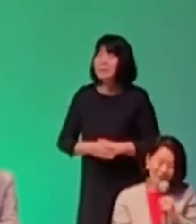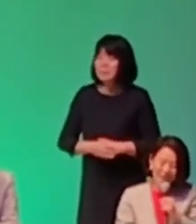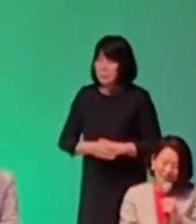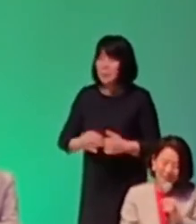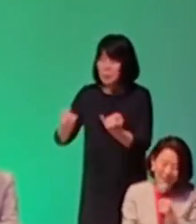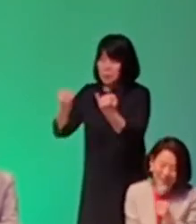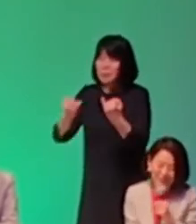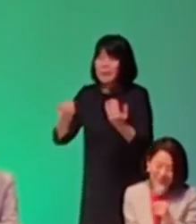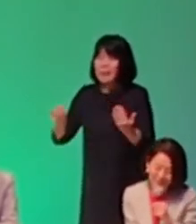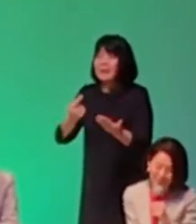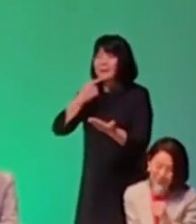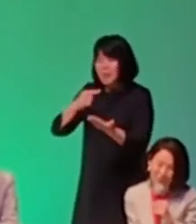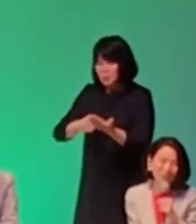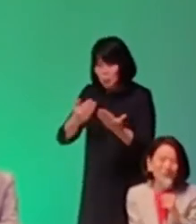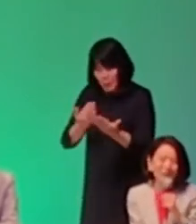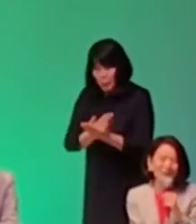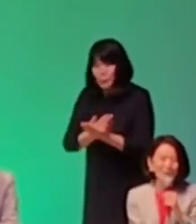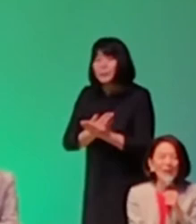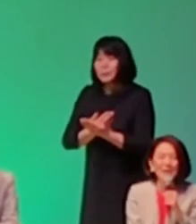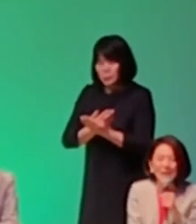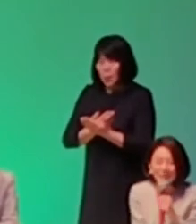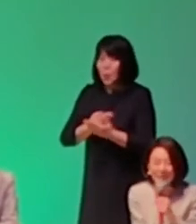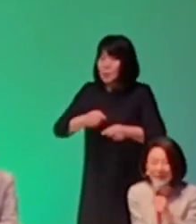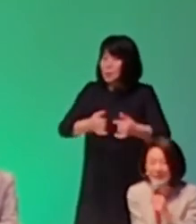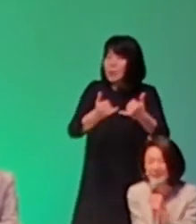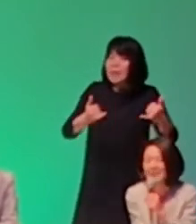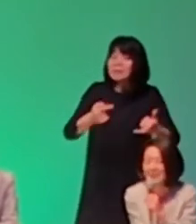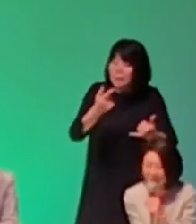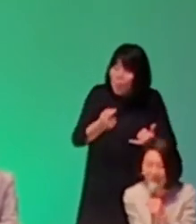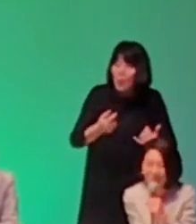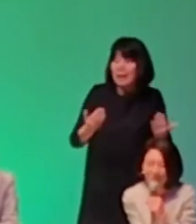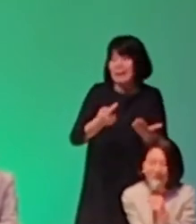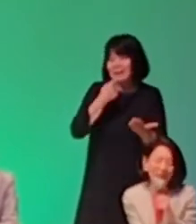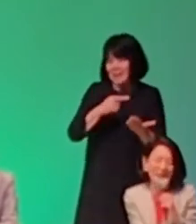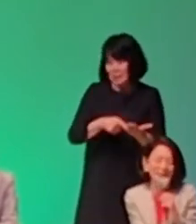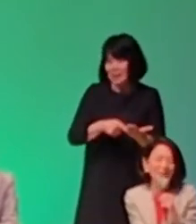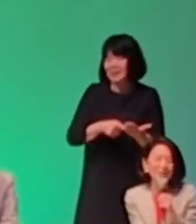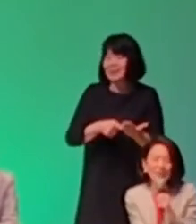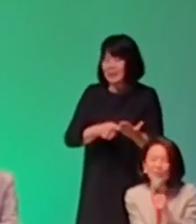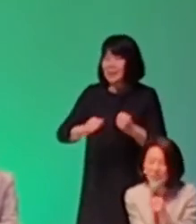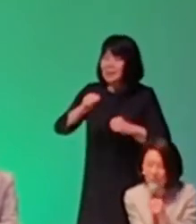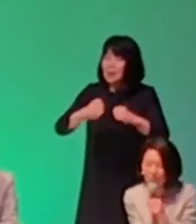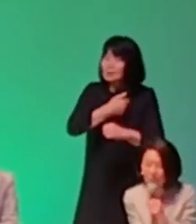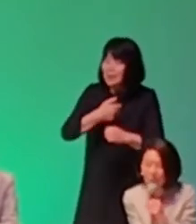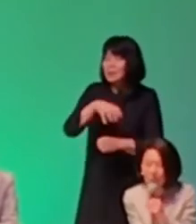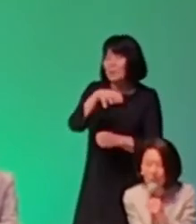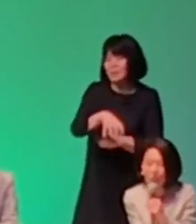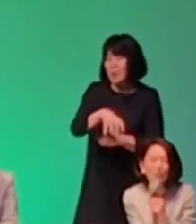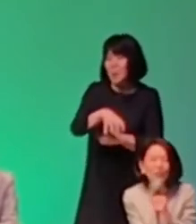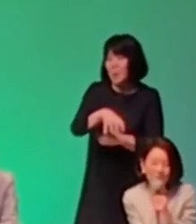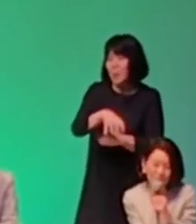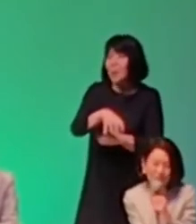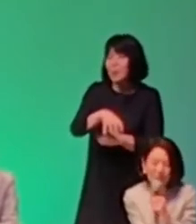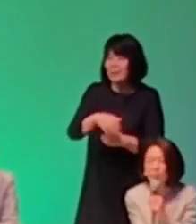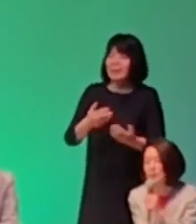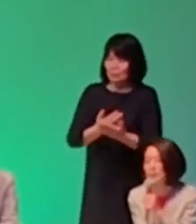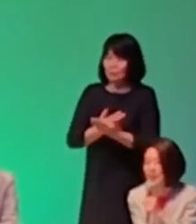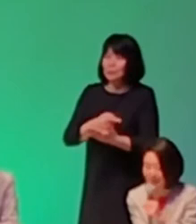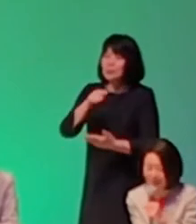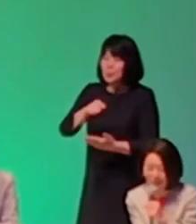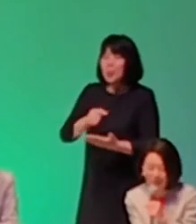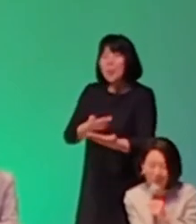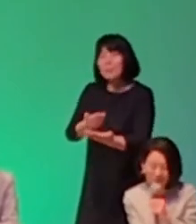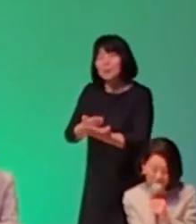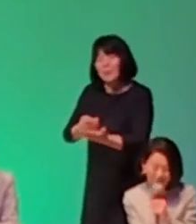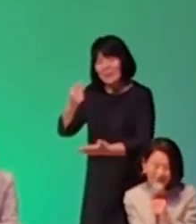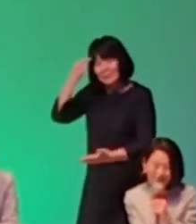に女性が働きやすくなるということで障害のある方が働きやすい、活躍できる場所というのを私は求め